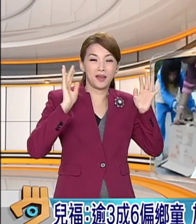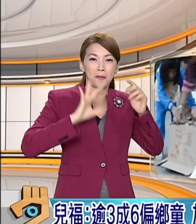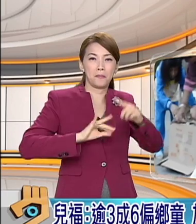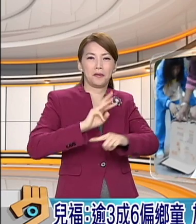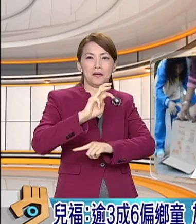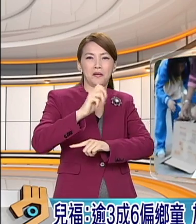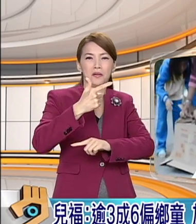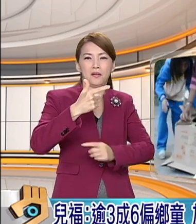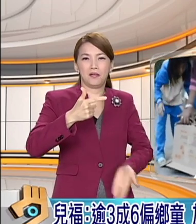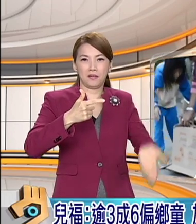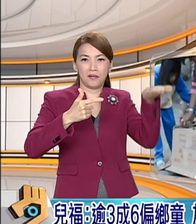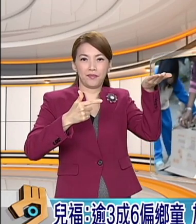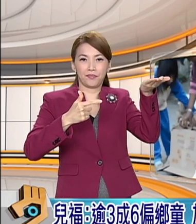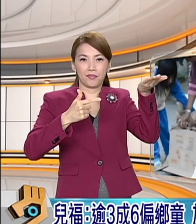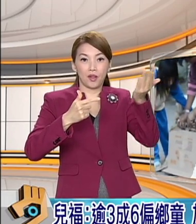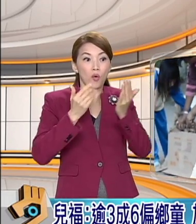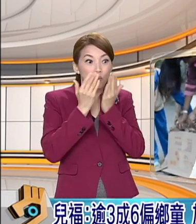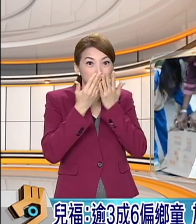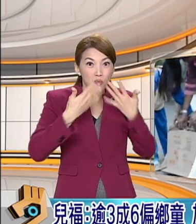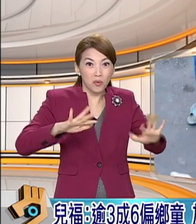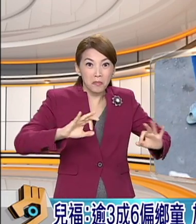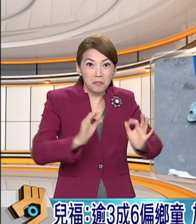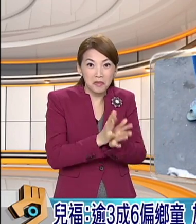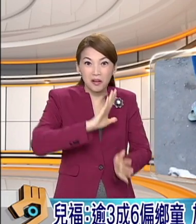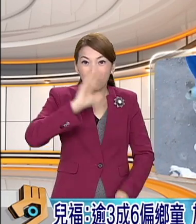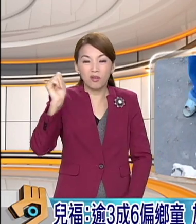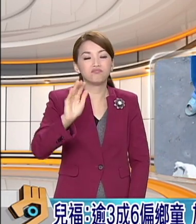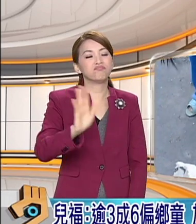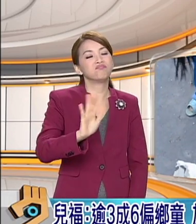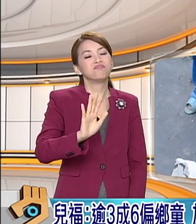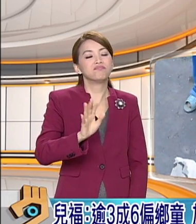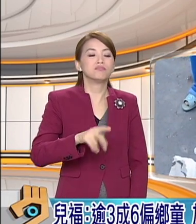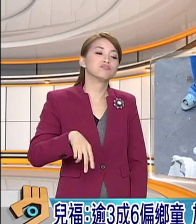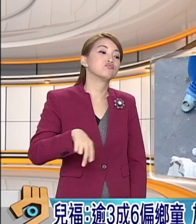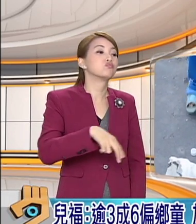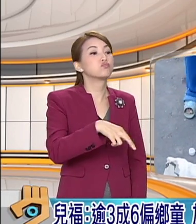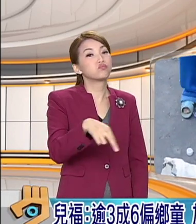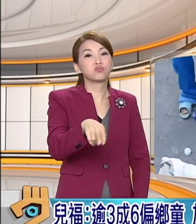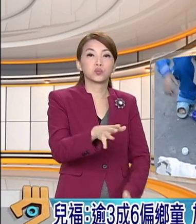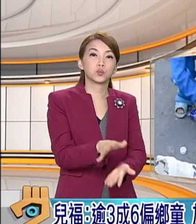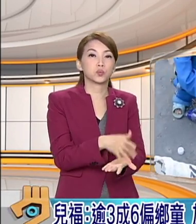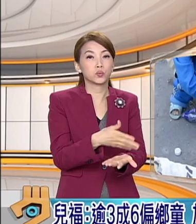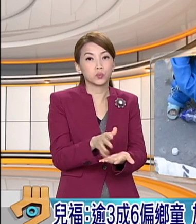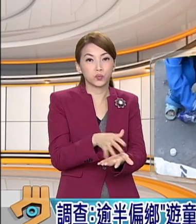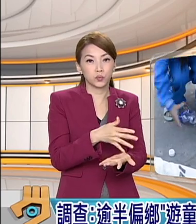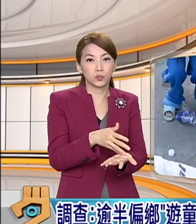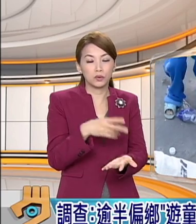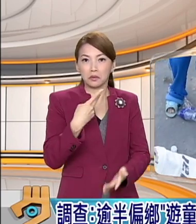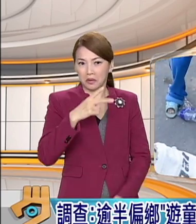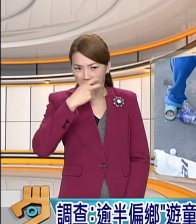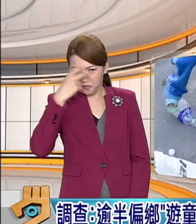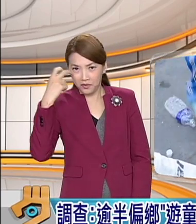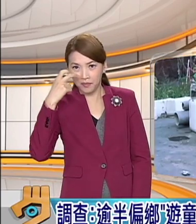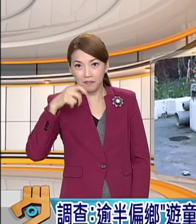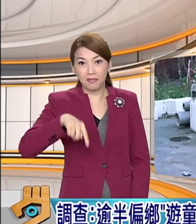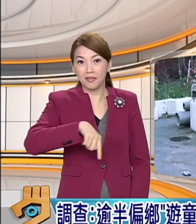没有直接回家，成了在外游荡的游童。而调查也发现，这些偏乡游